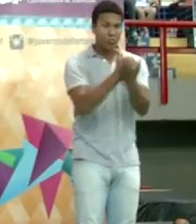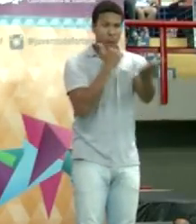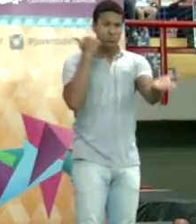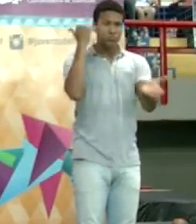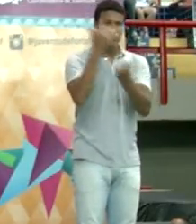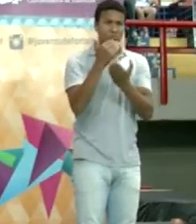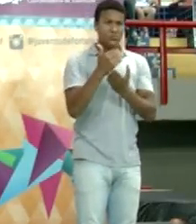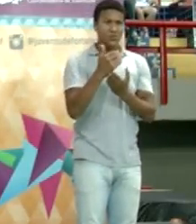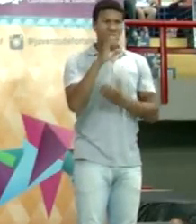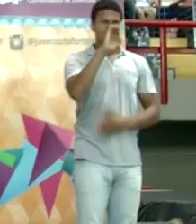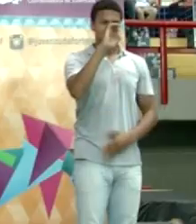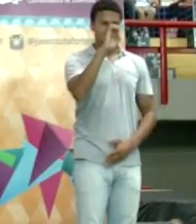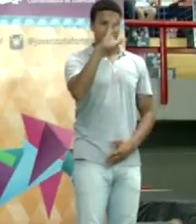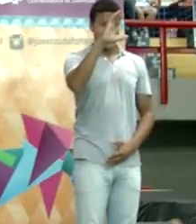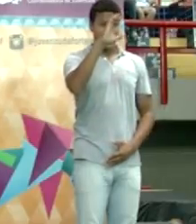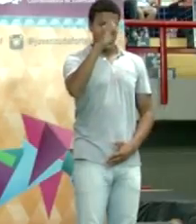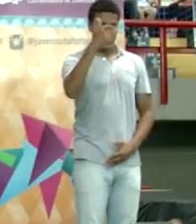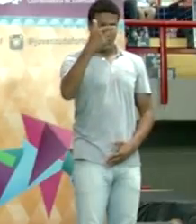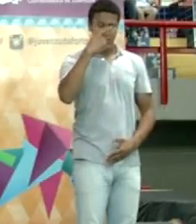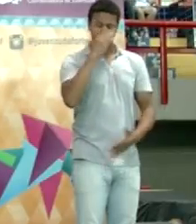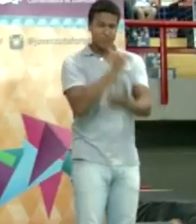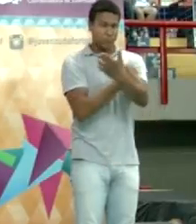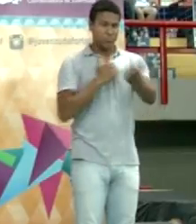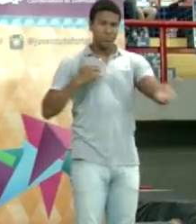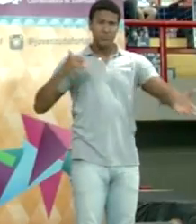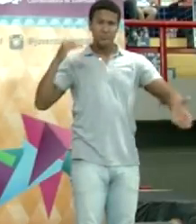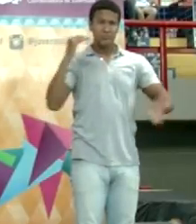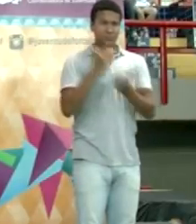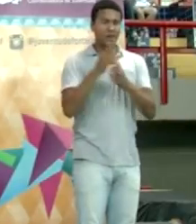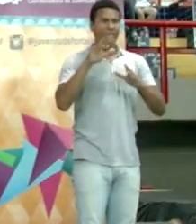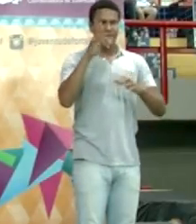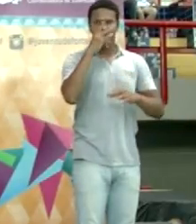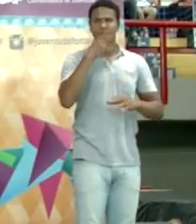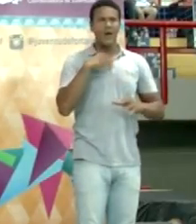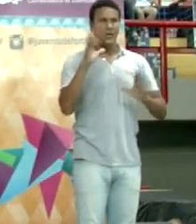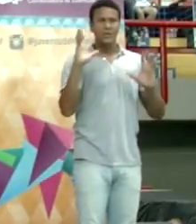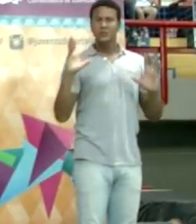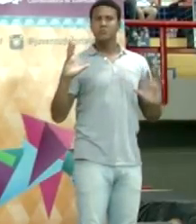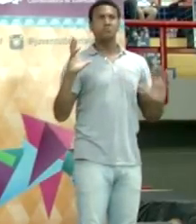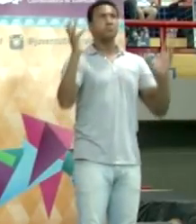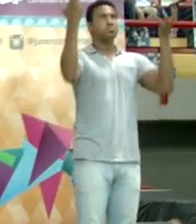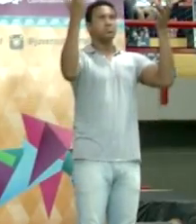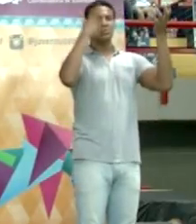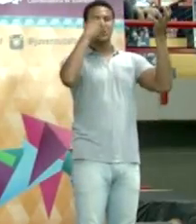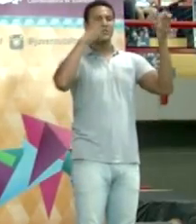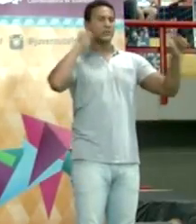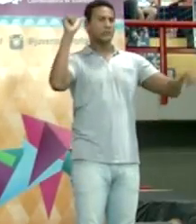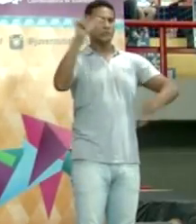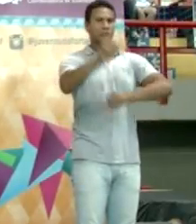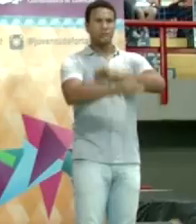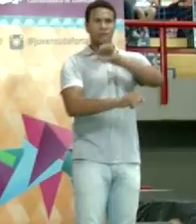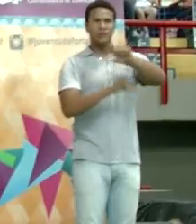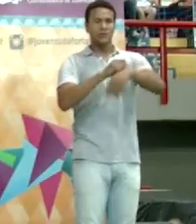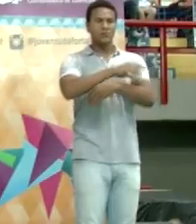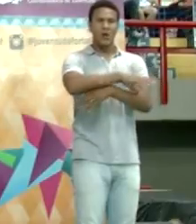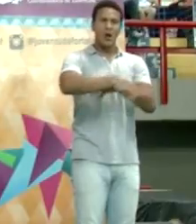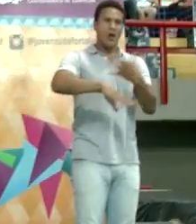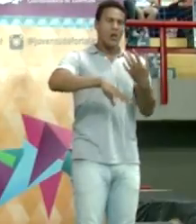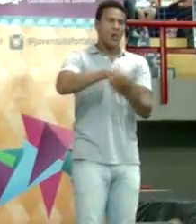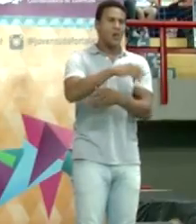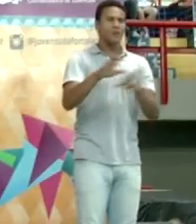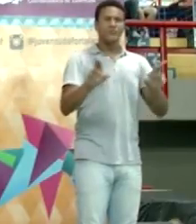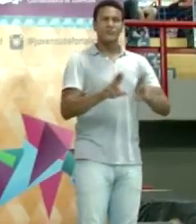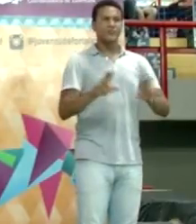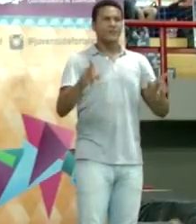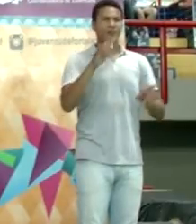aquecimento global, você vai ter mudanças climáticas importantes que acabam a mexer com